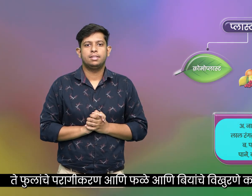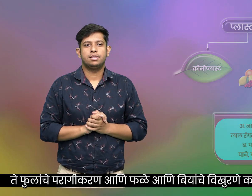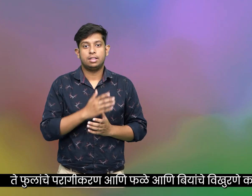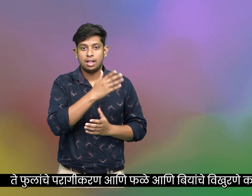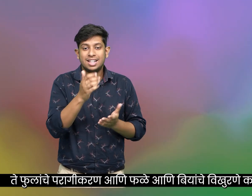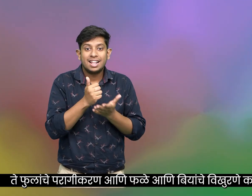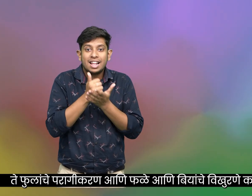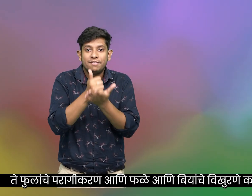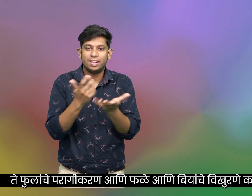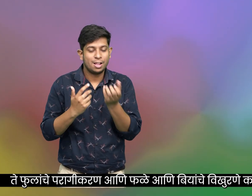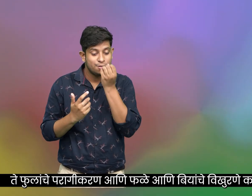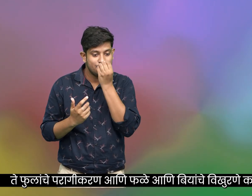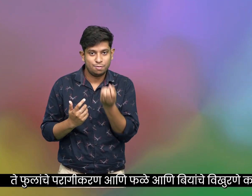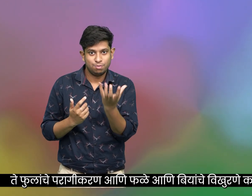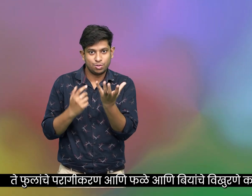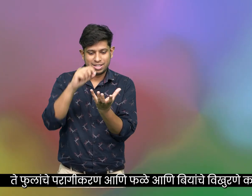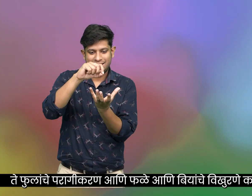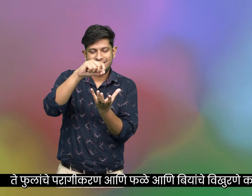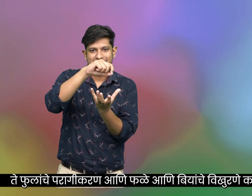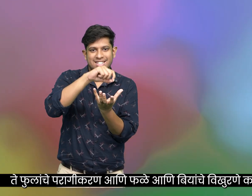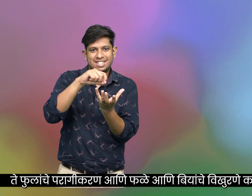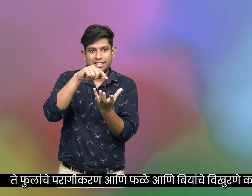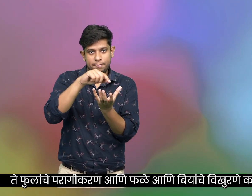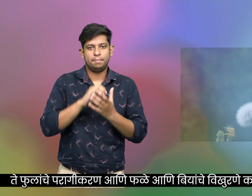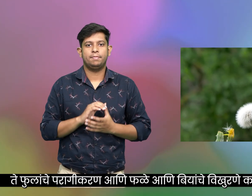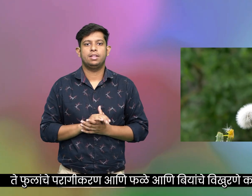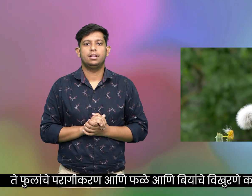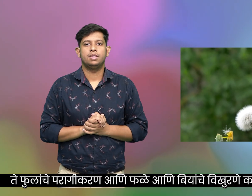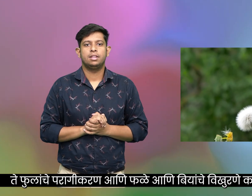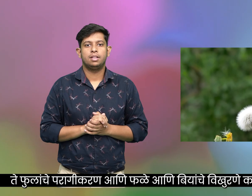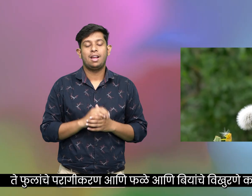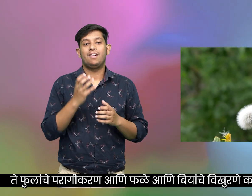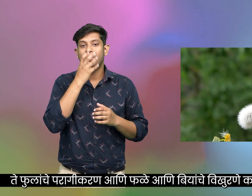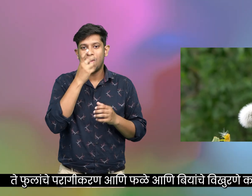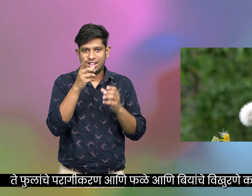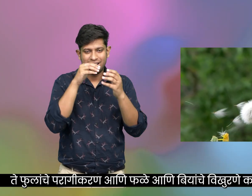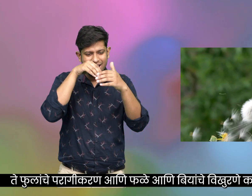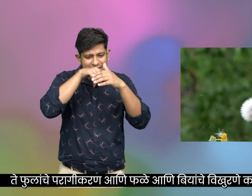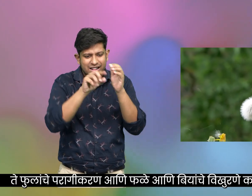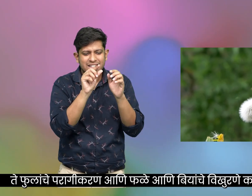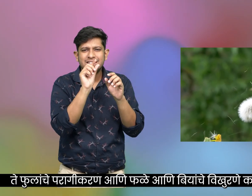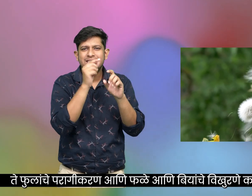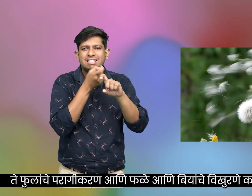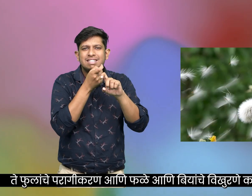ते फुलांचे परागीकरण आणि फळे आणि बियांचे विखुरणे करण्यास मदत करतात.